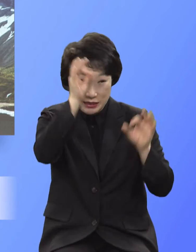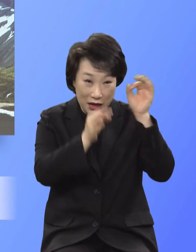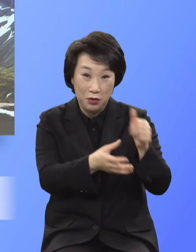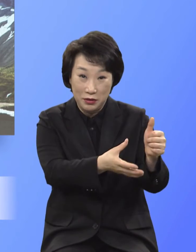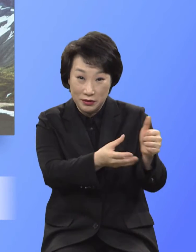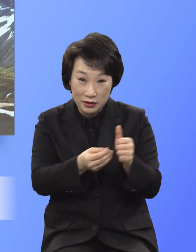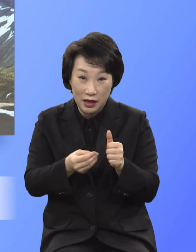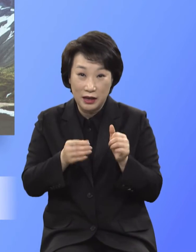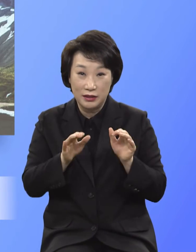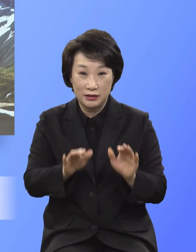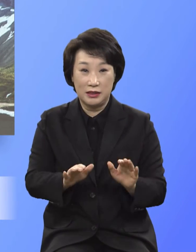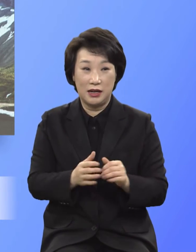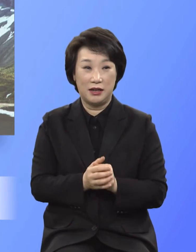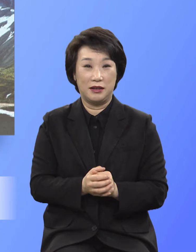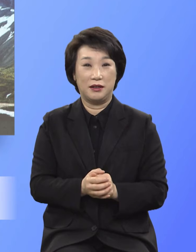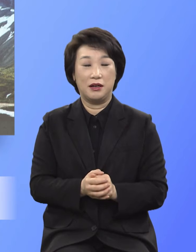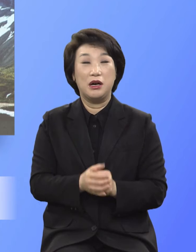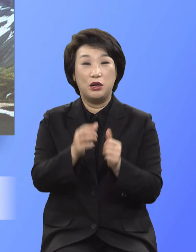찾아서